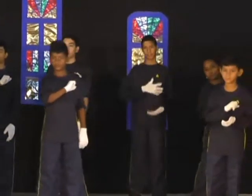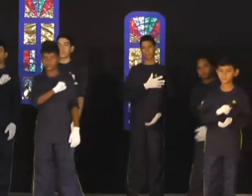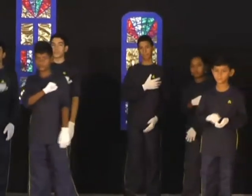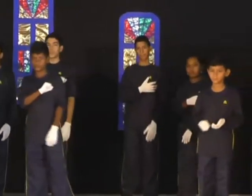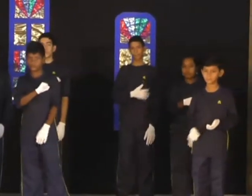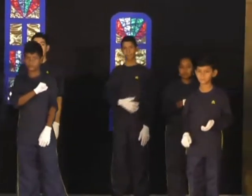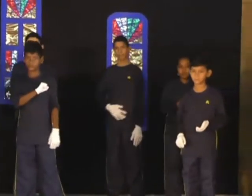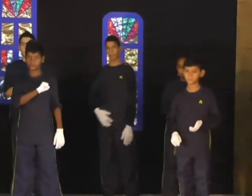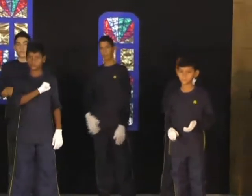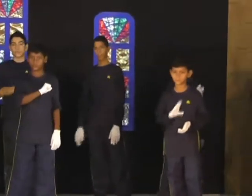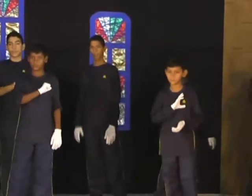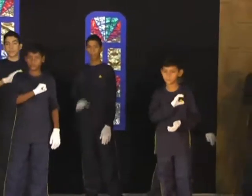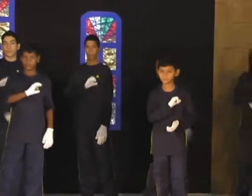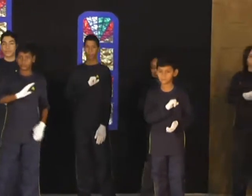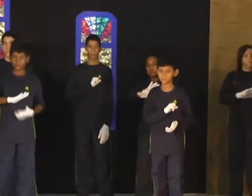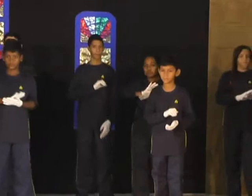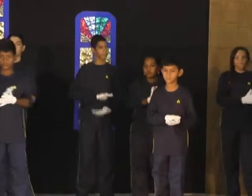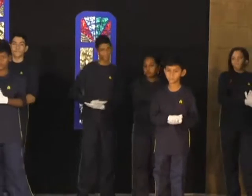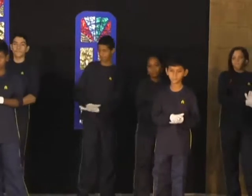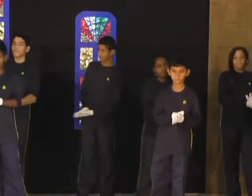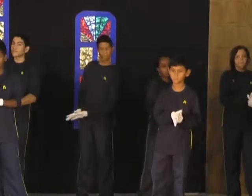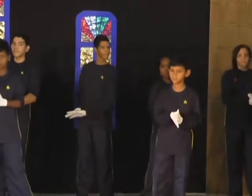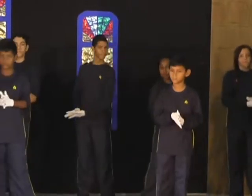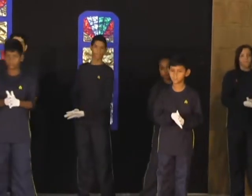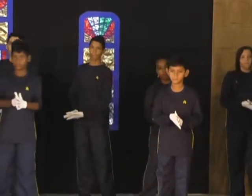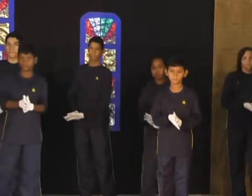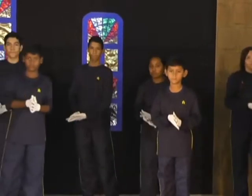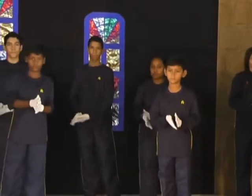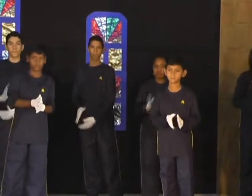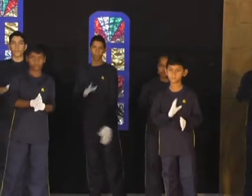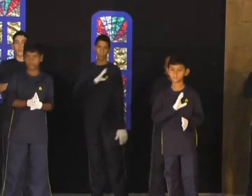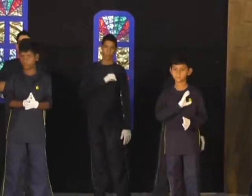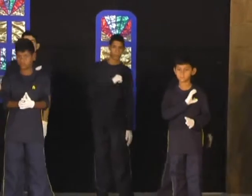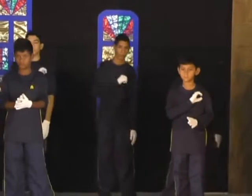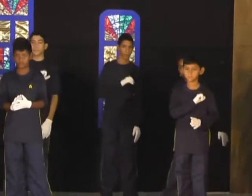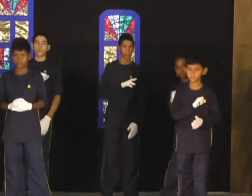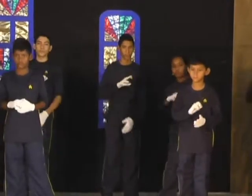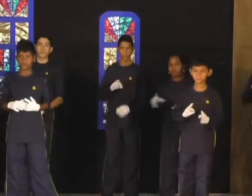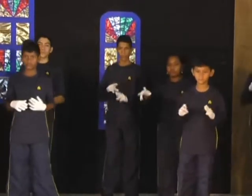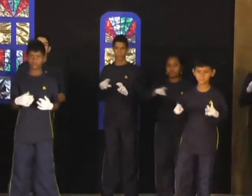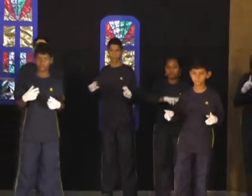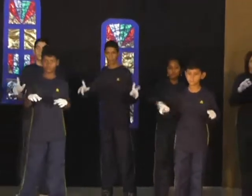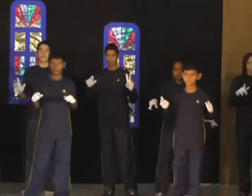Amar sem preconceito, amor sem diferença.